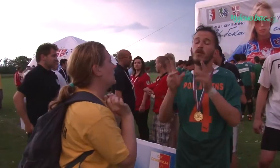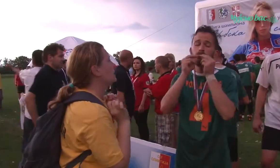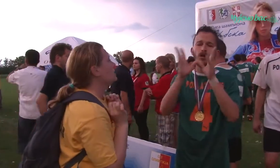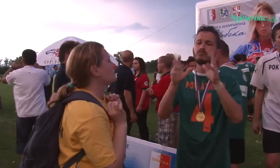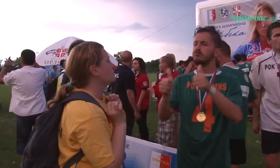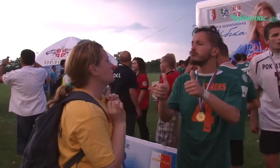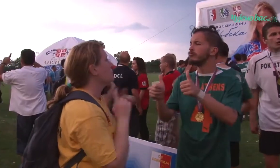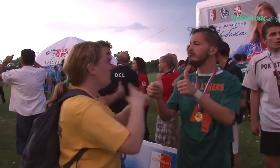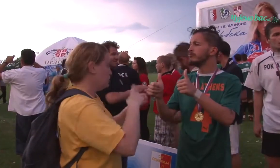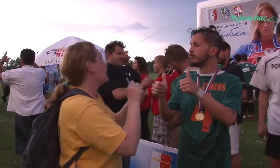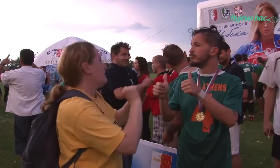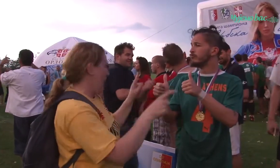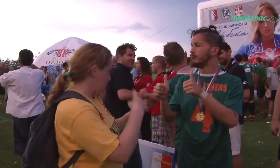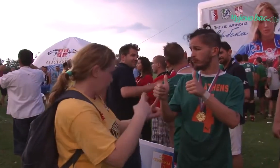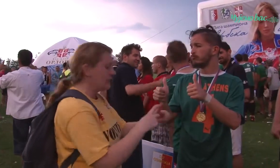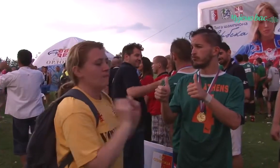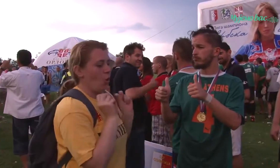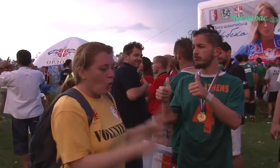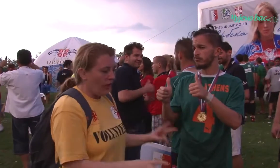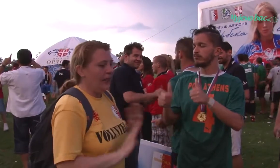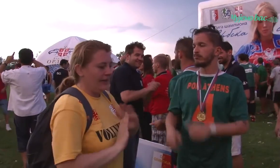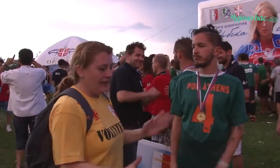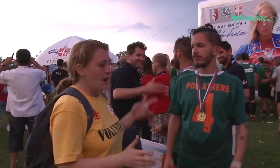Νικό! Περίμενε! Έλα!